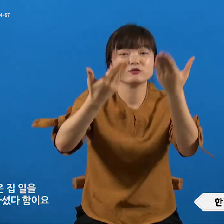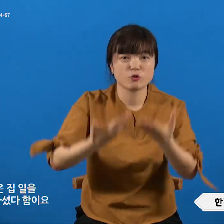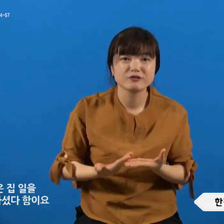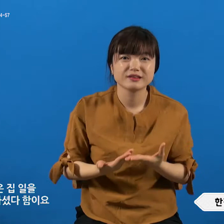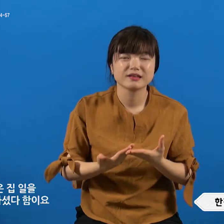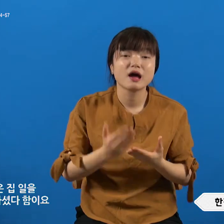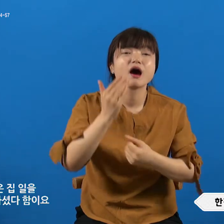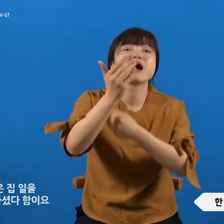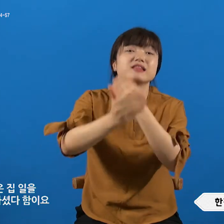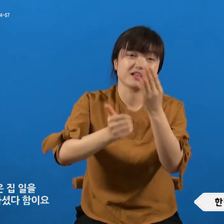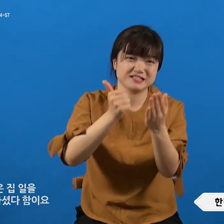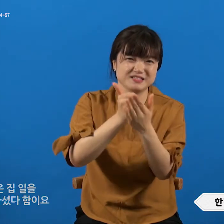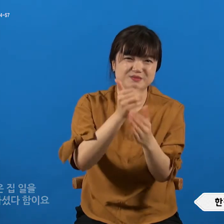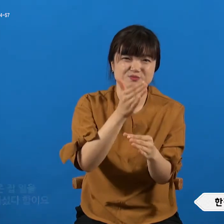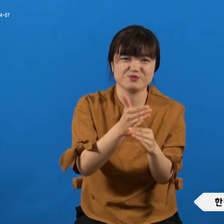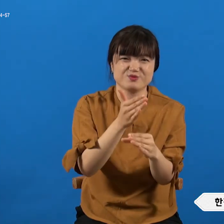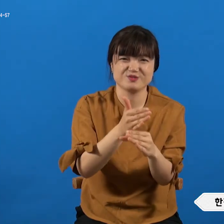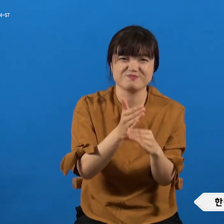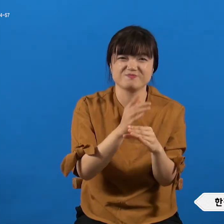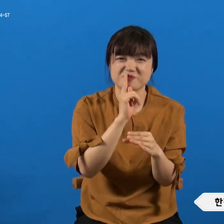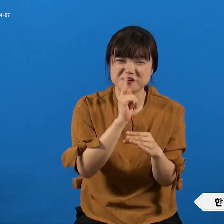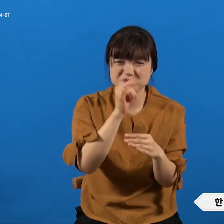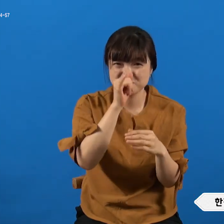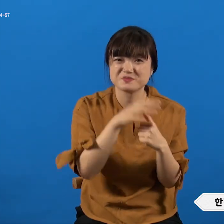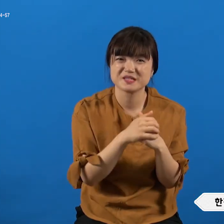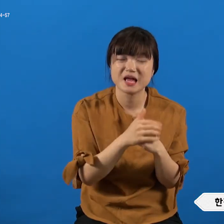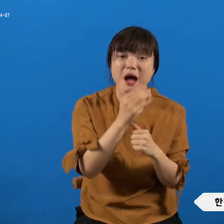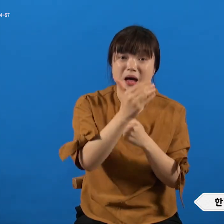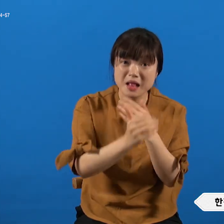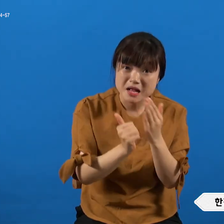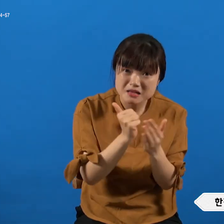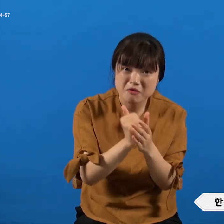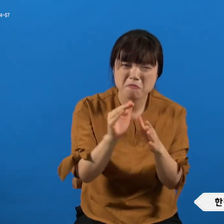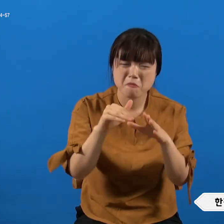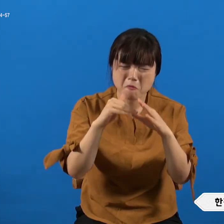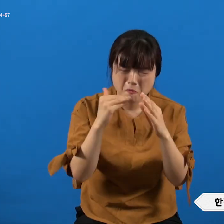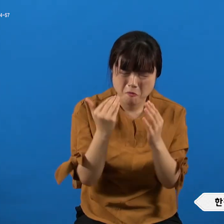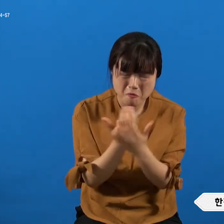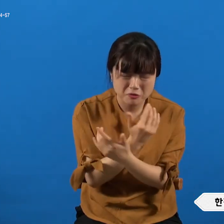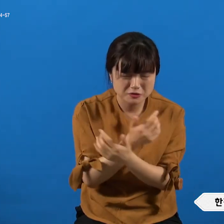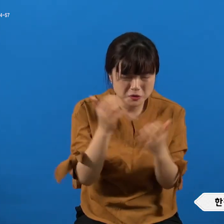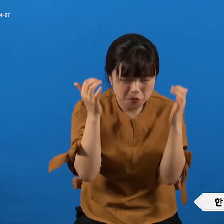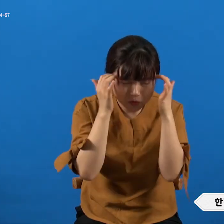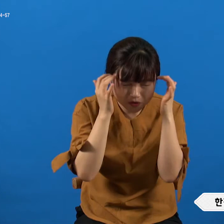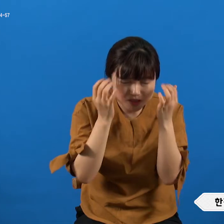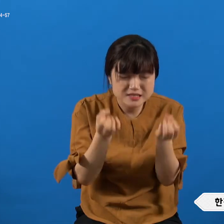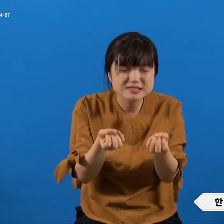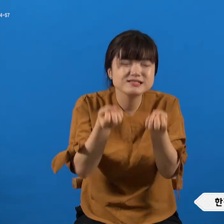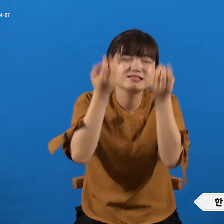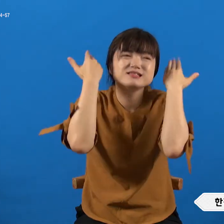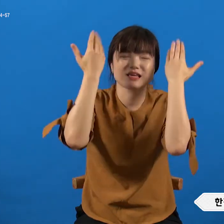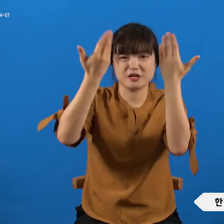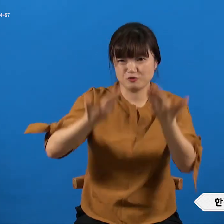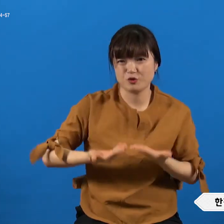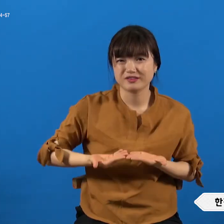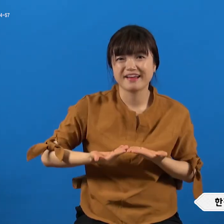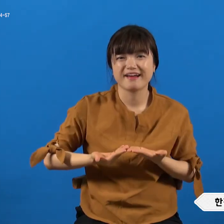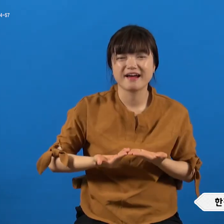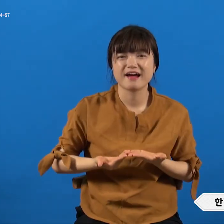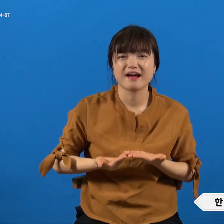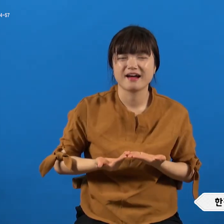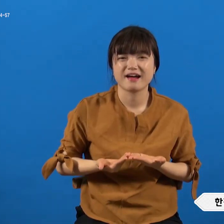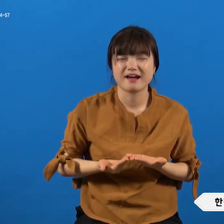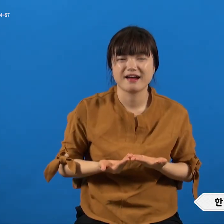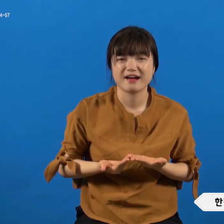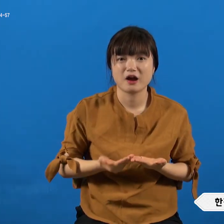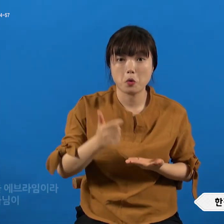주어가 하나님이죠. 주어가 하나님이 그 모든 것을 잊어버리게 하셨다. 주어가